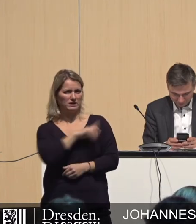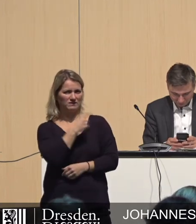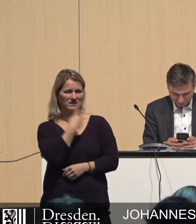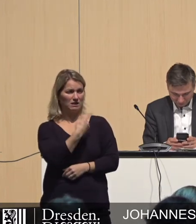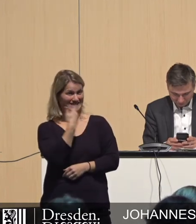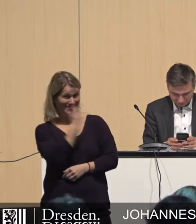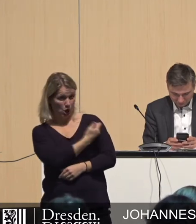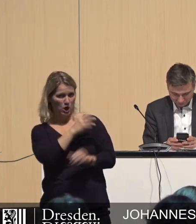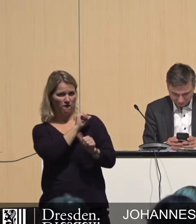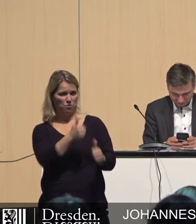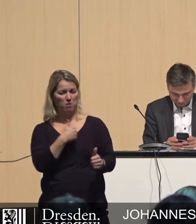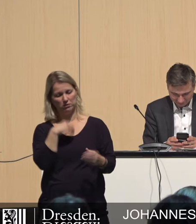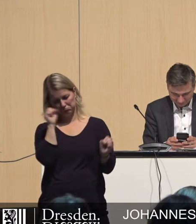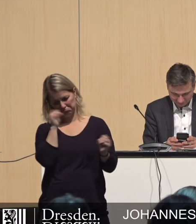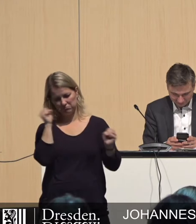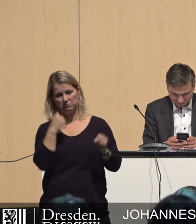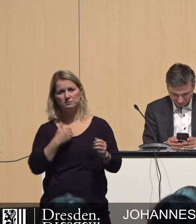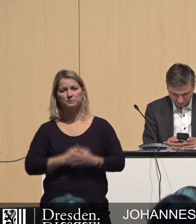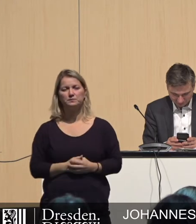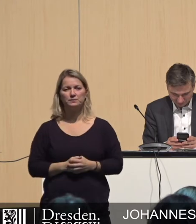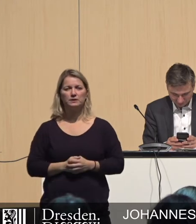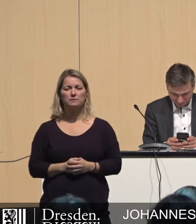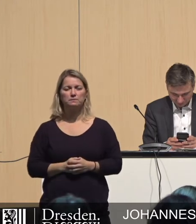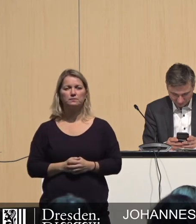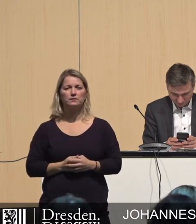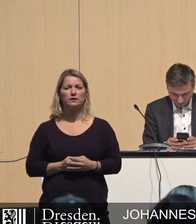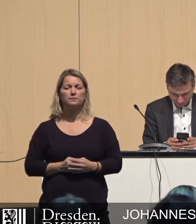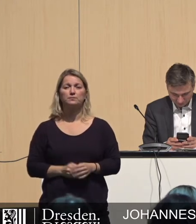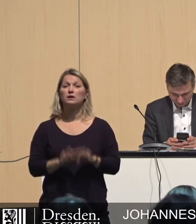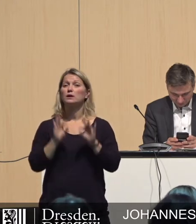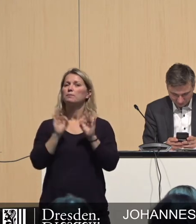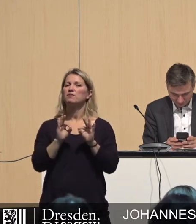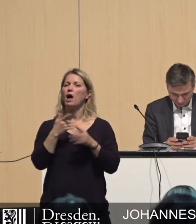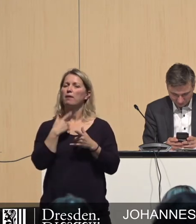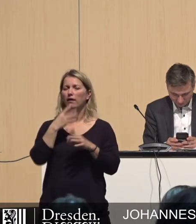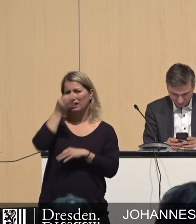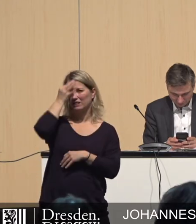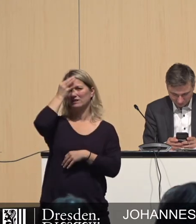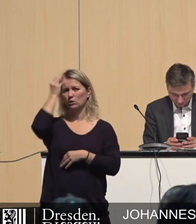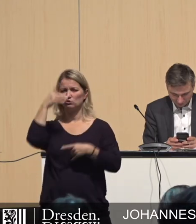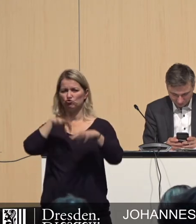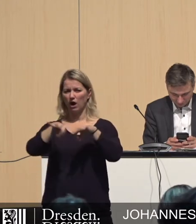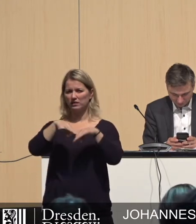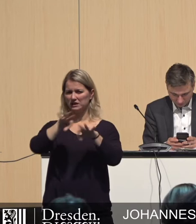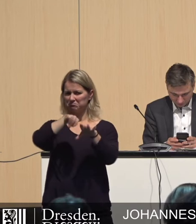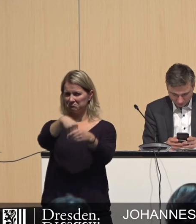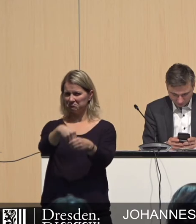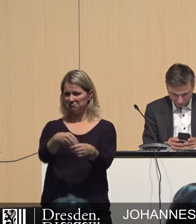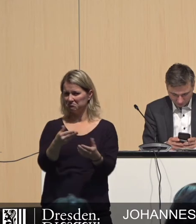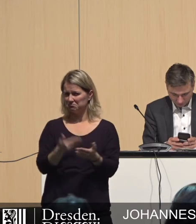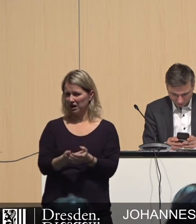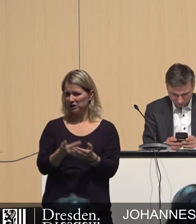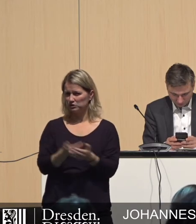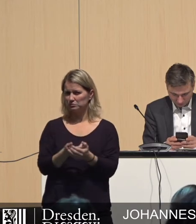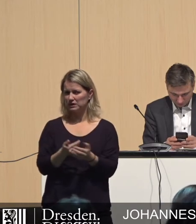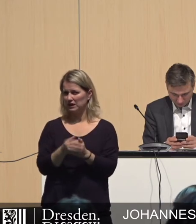unsere Zustimmung. Aber was könnte denn diese Investitionsstrategie sein? Ich gebe gerne zu, dass